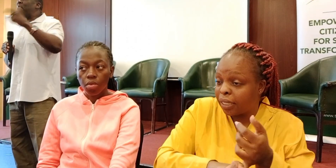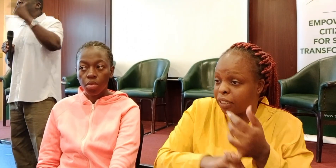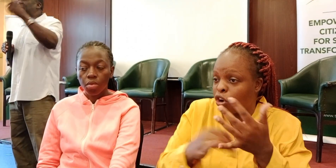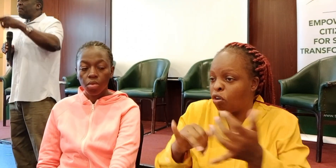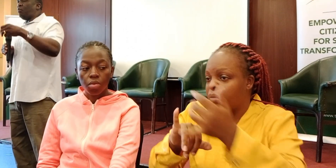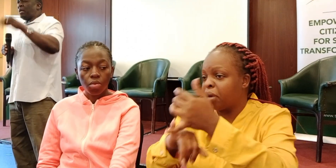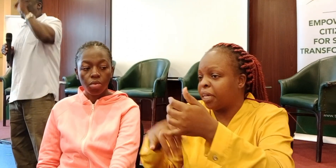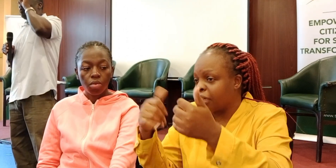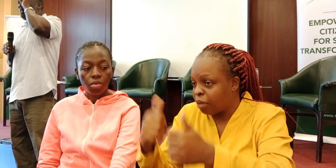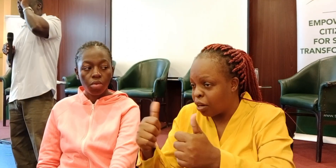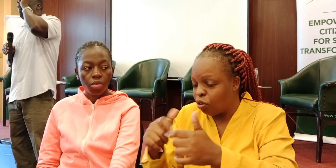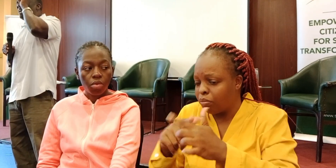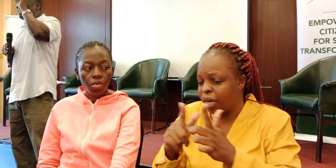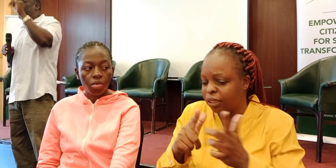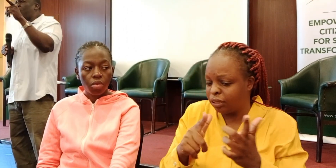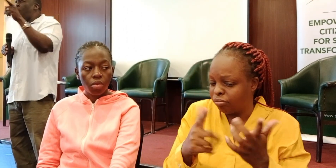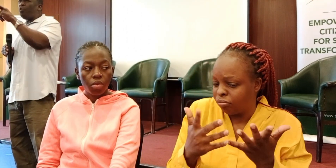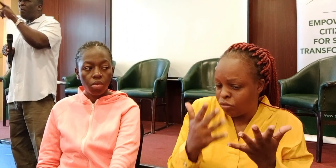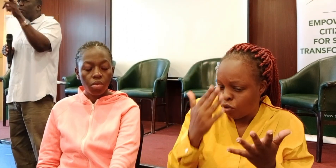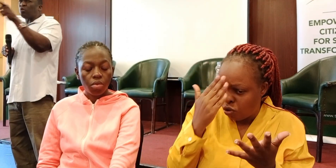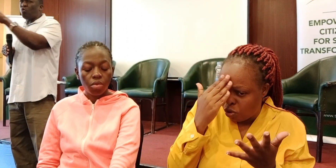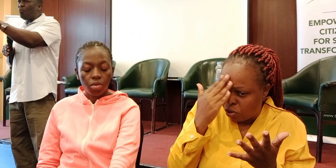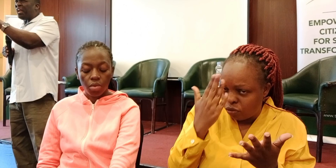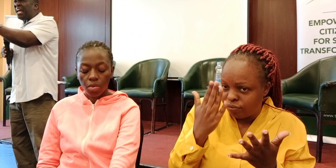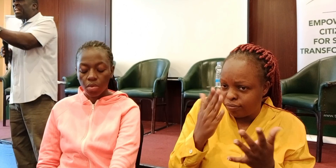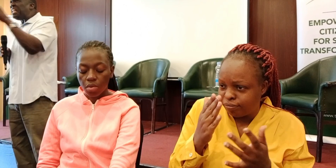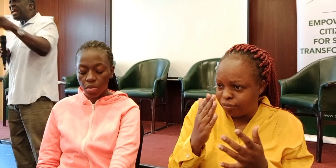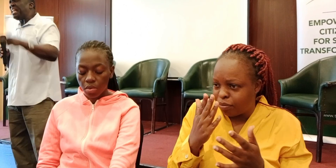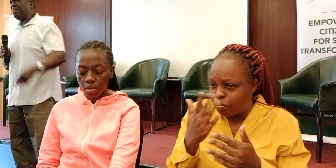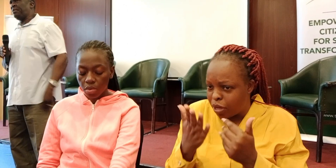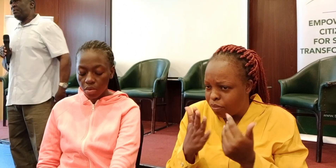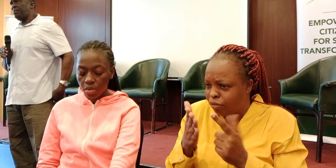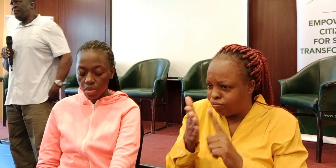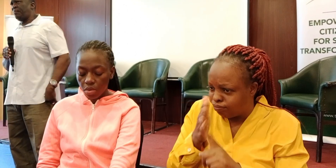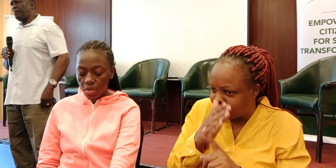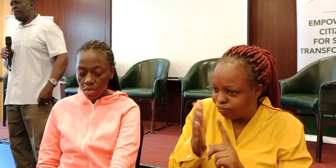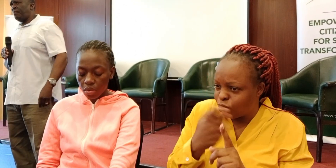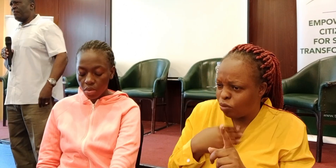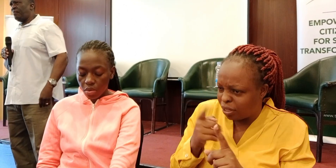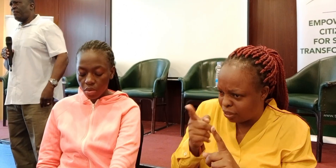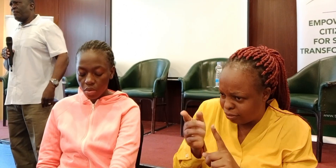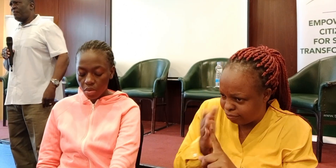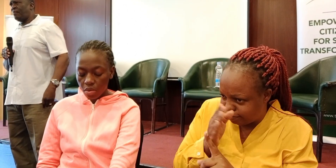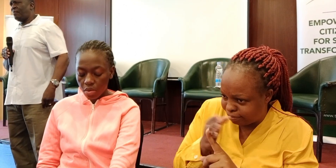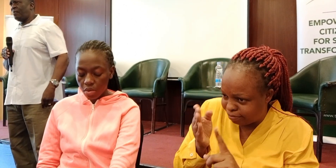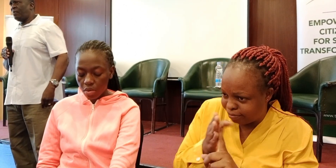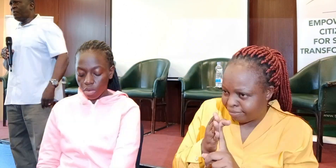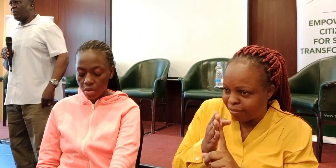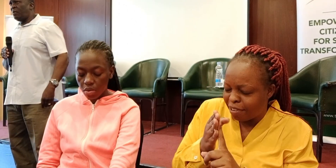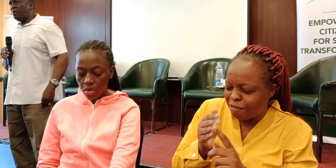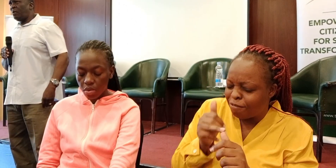walikuwa napiga mahesabu na tathmini kwa mbali, huyu ambaye mwadayana ni nani?